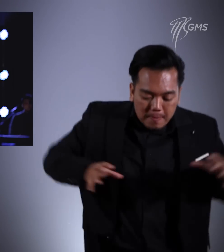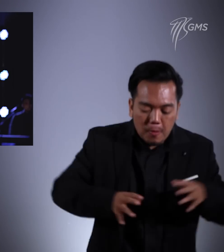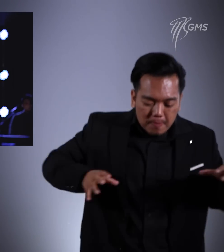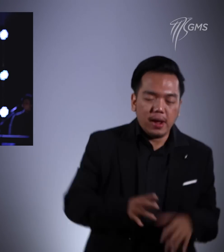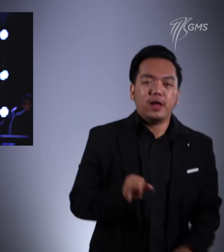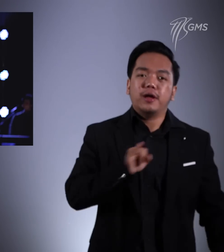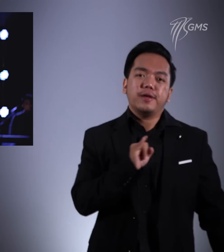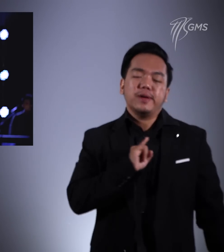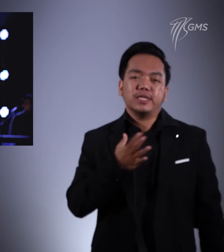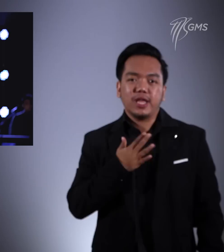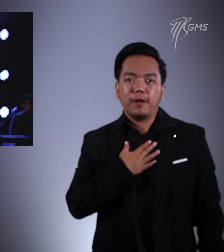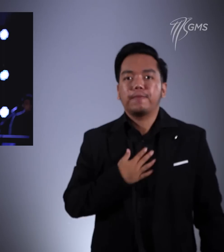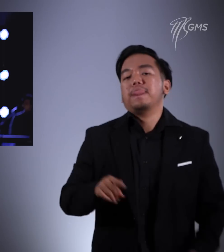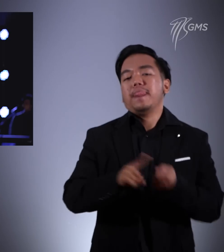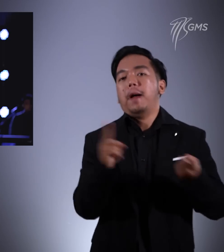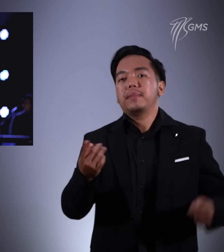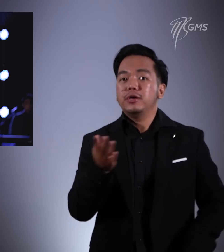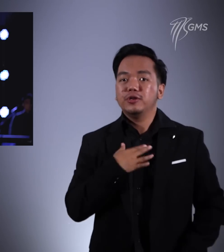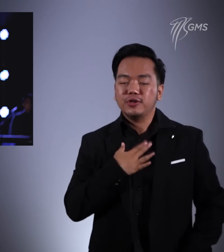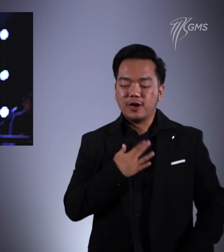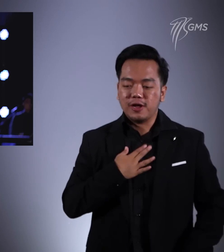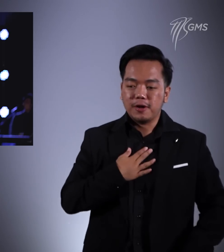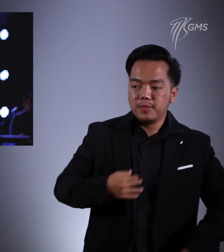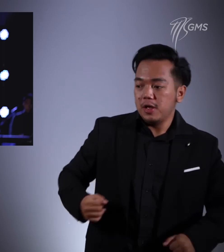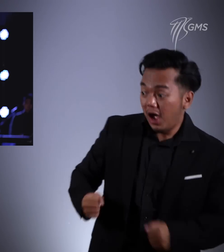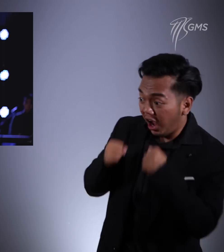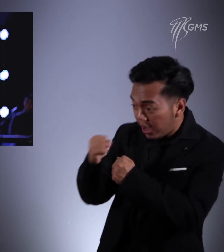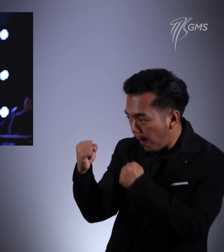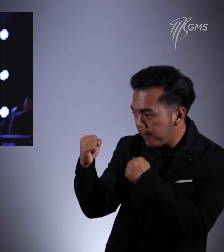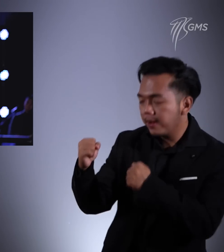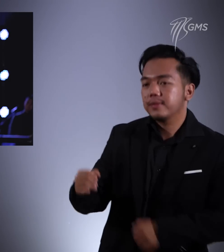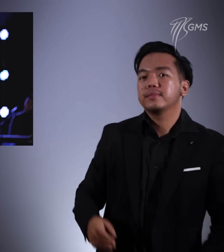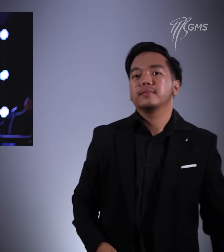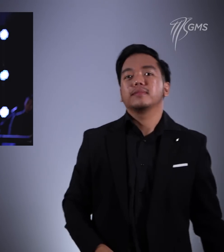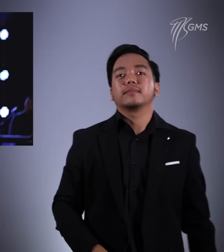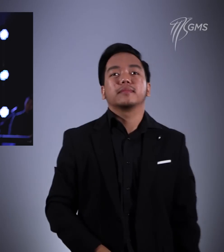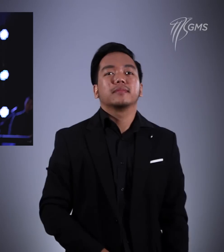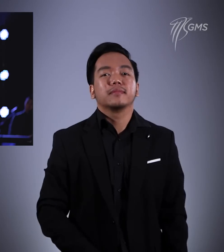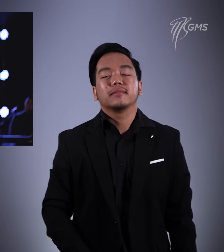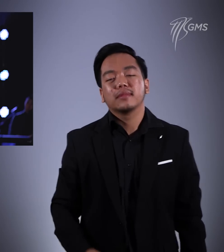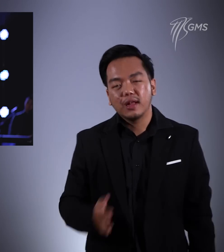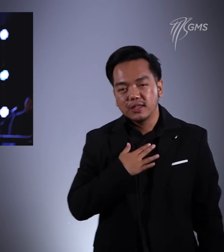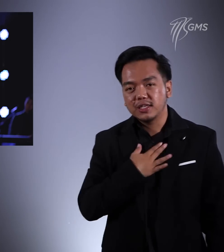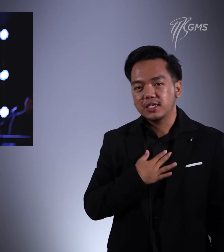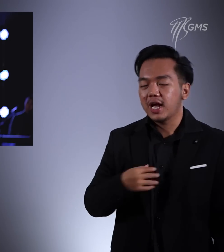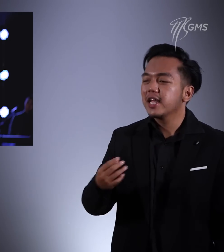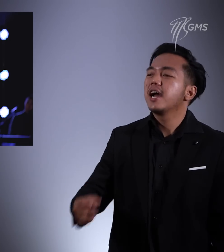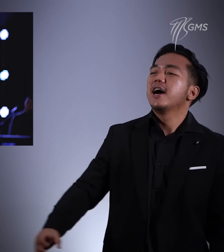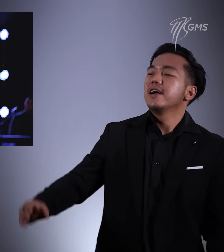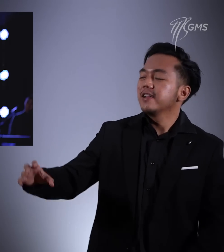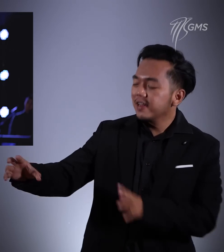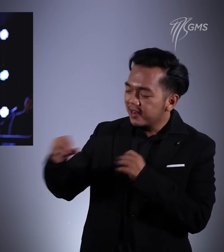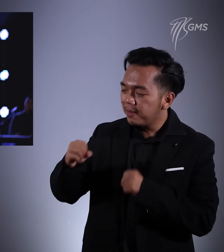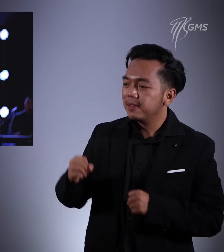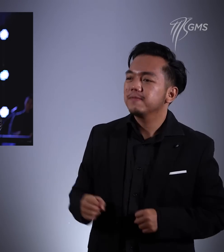Lalu saya cari lagi di mana tadi masalah itu, kutaruh di mana tadi. Lost and found tersebut. Saya temukan, oh di situ